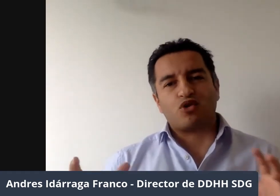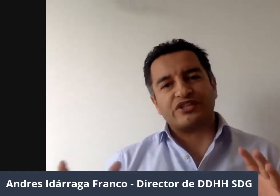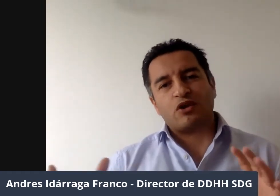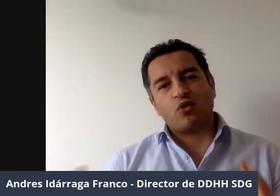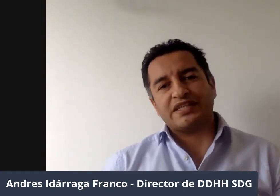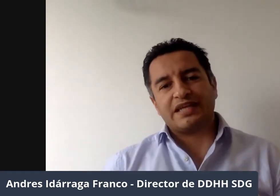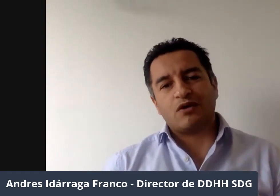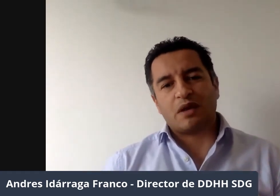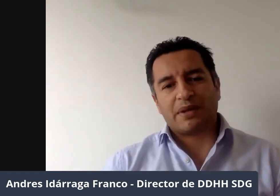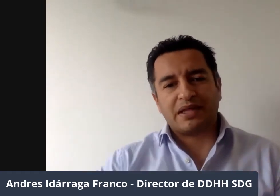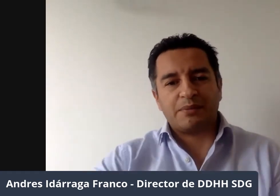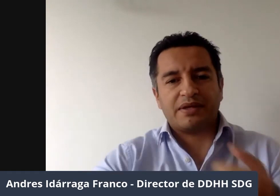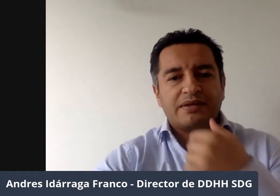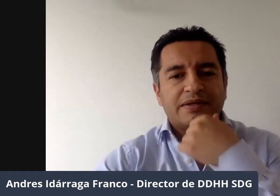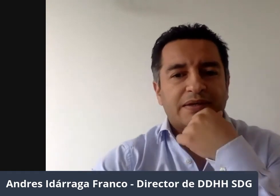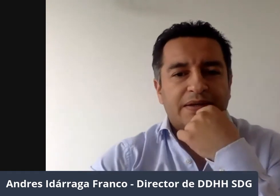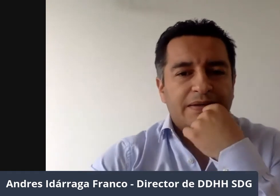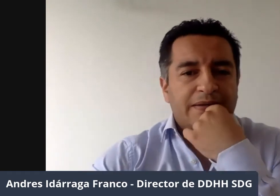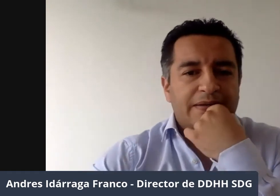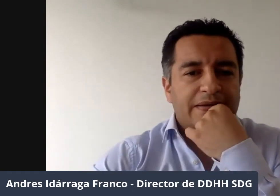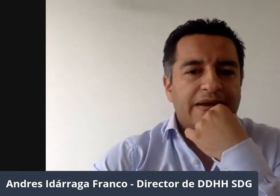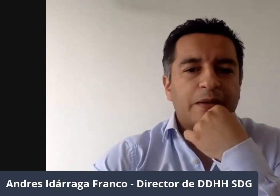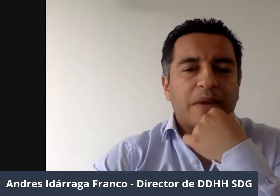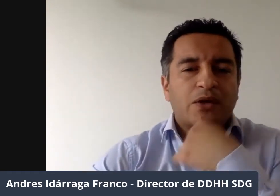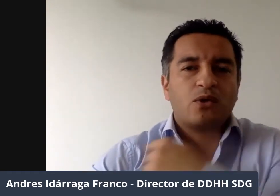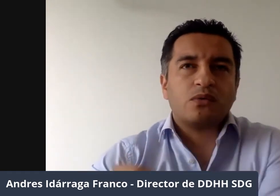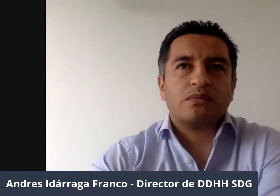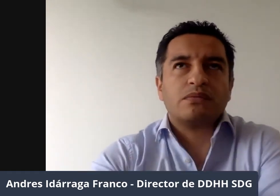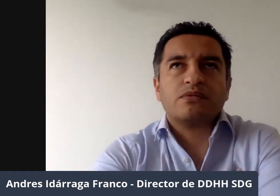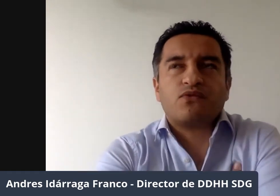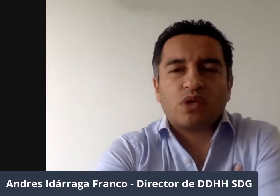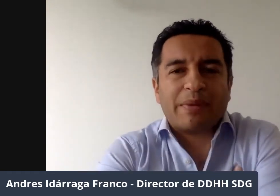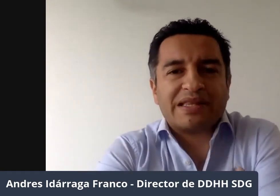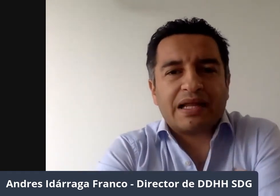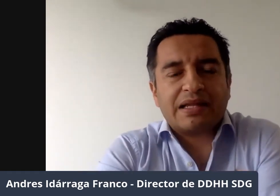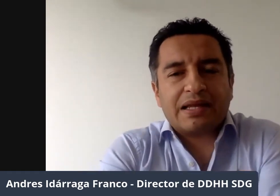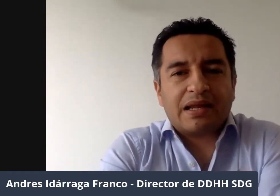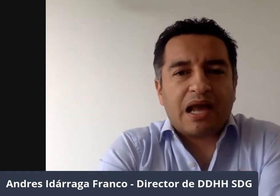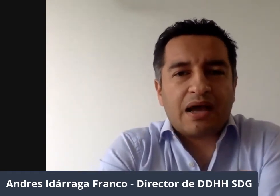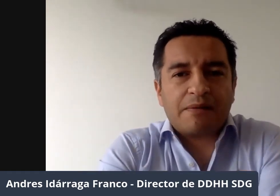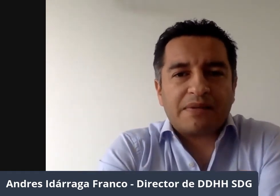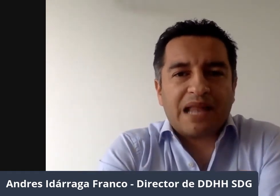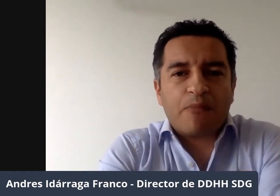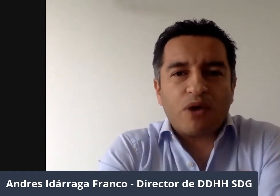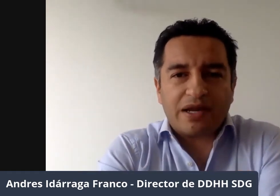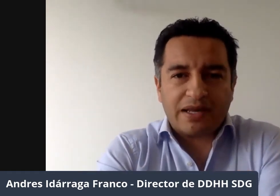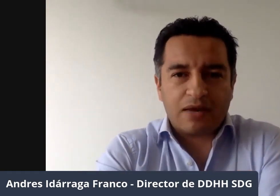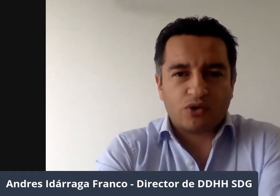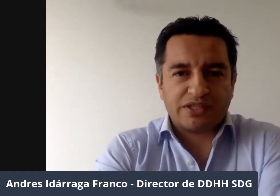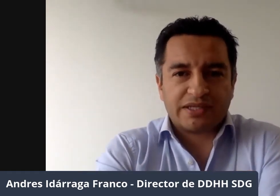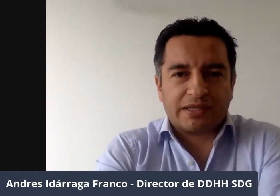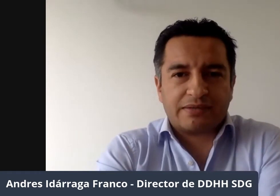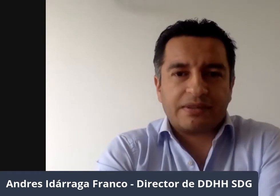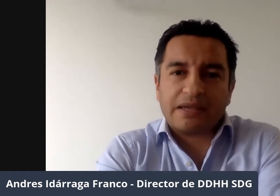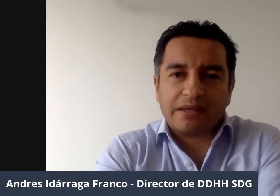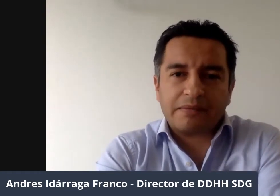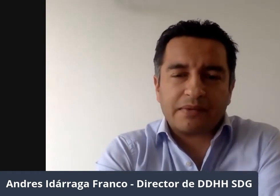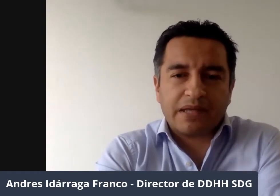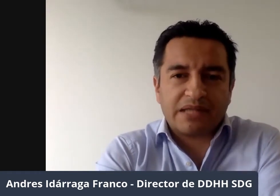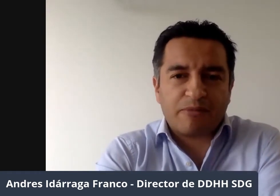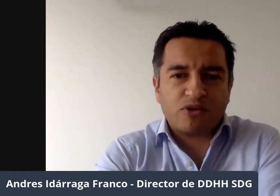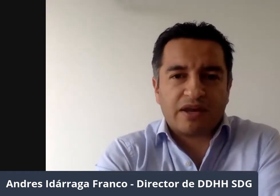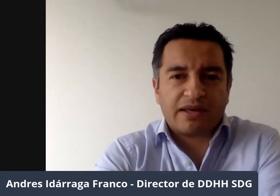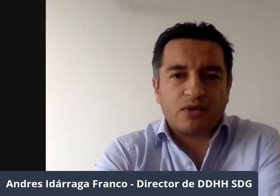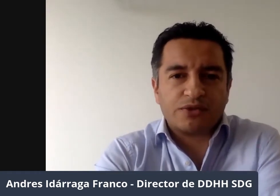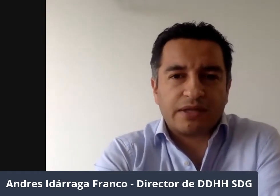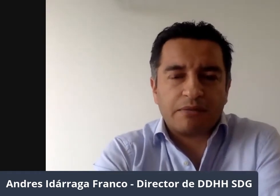financiera como consecuencia de una pandemia, en el marco fundamental de la modernidad eurocéntrica, que